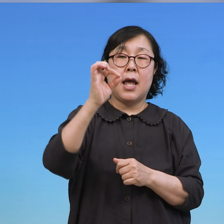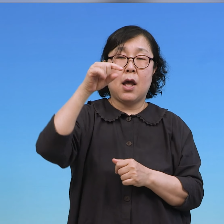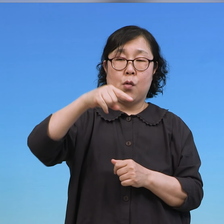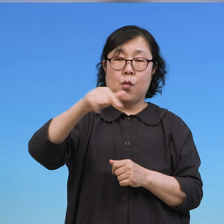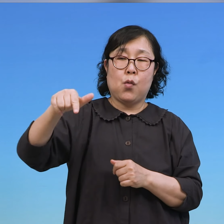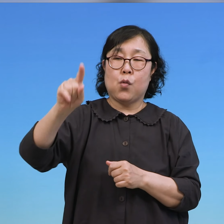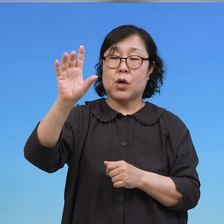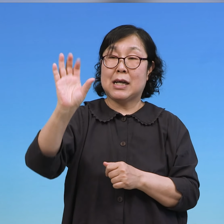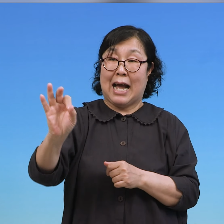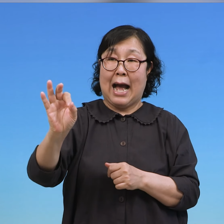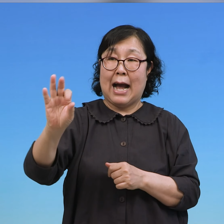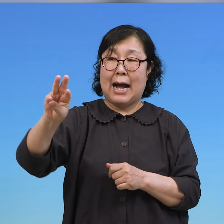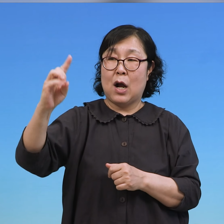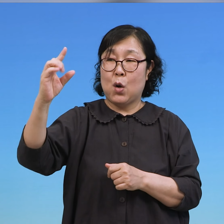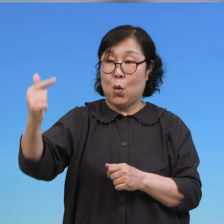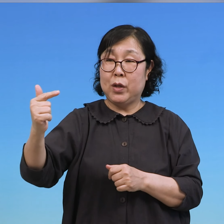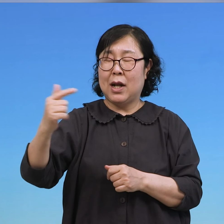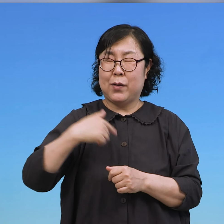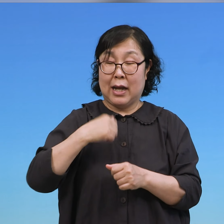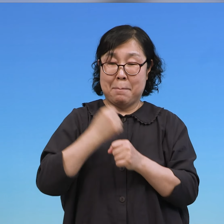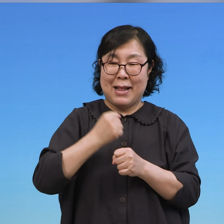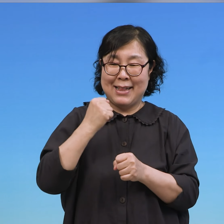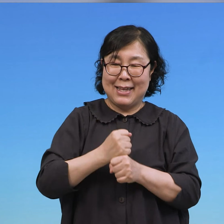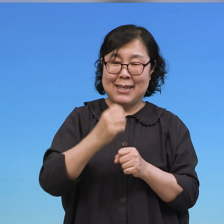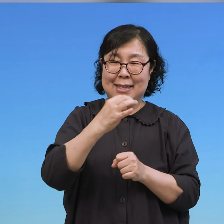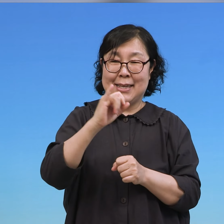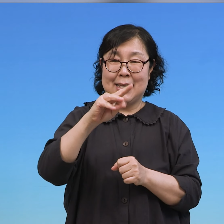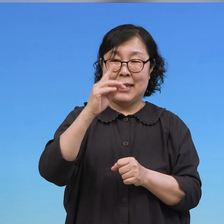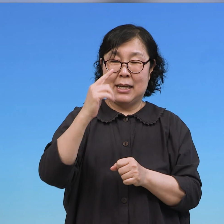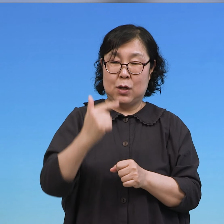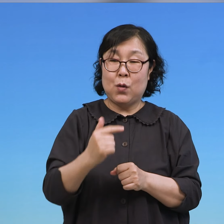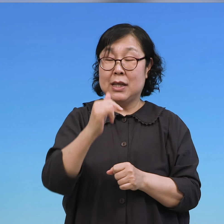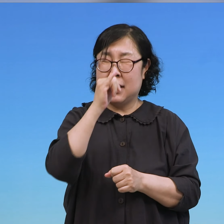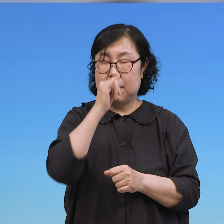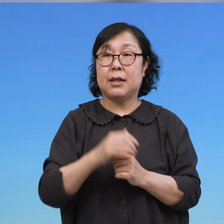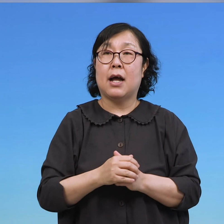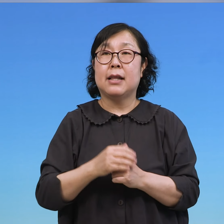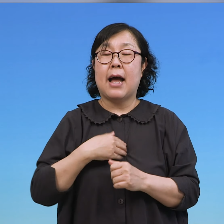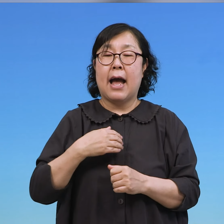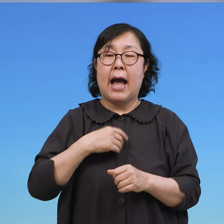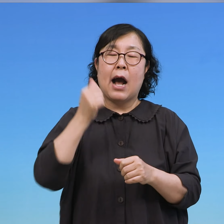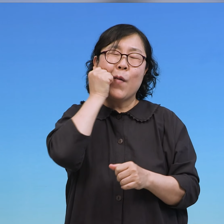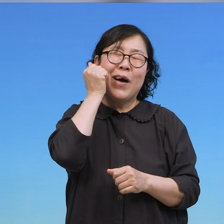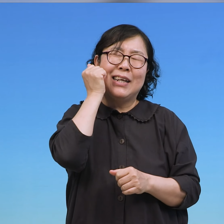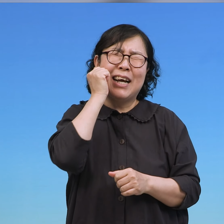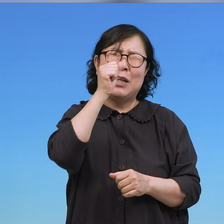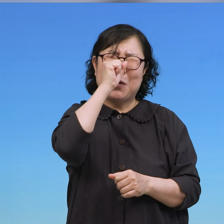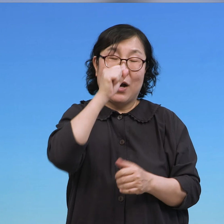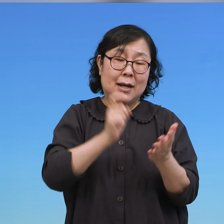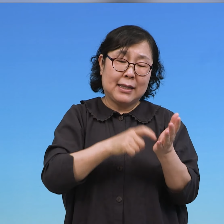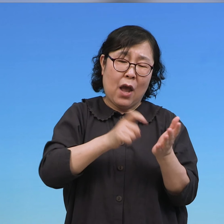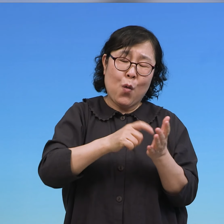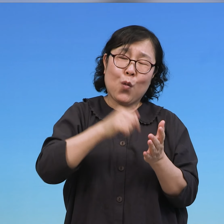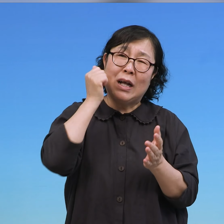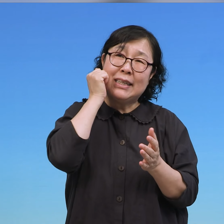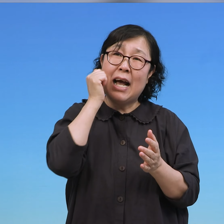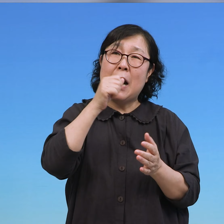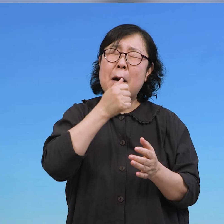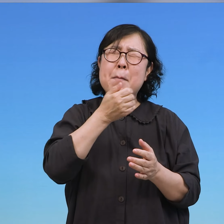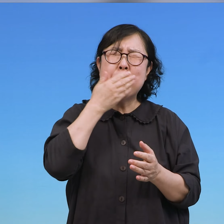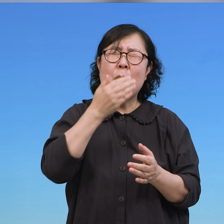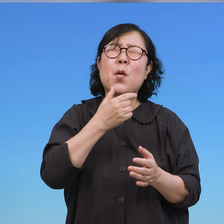이제 참 이 나이에도 새우깡을 그렇게 좋아해요. 요새는 이제 맛동산으로 좀 바뀌었지만, 그래서 이제 이거를 먹고 싶어요.